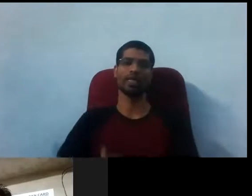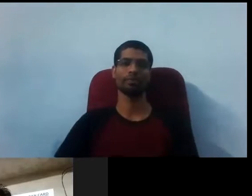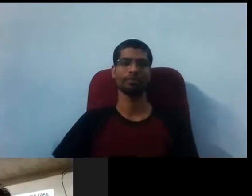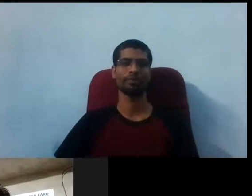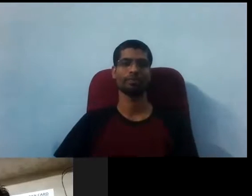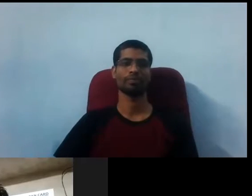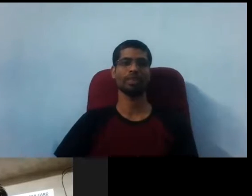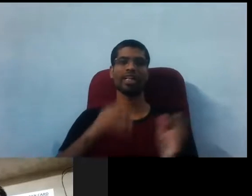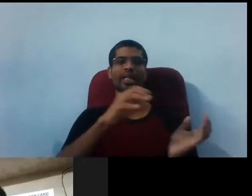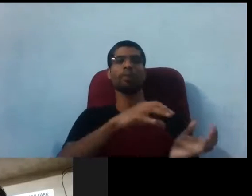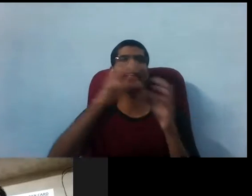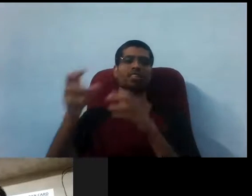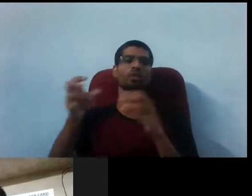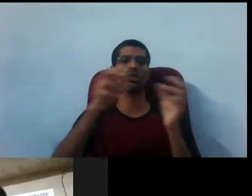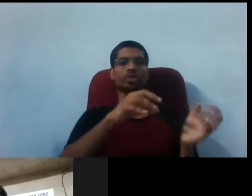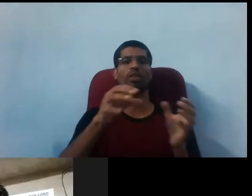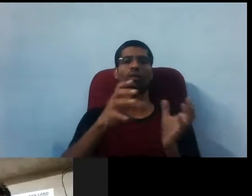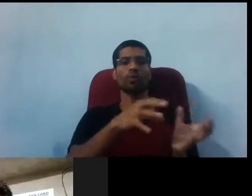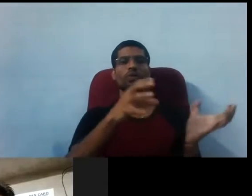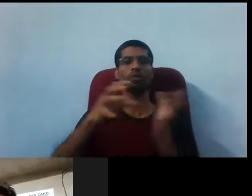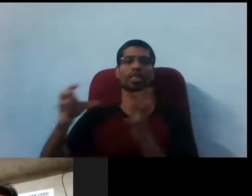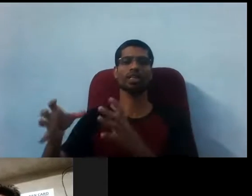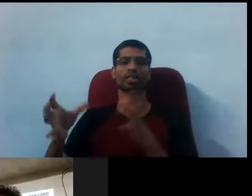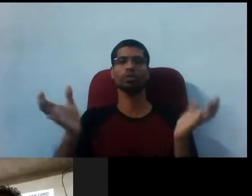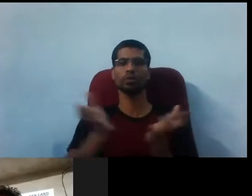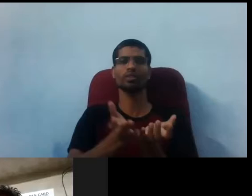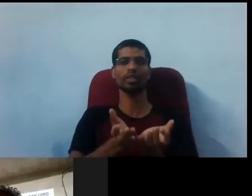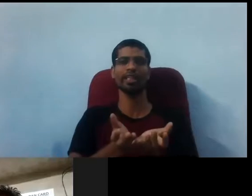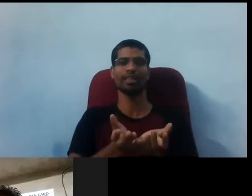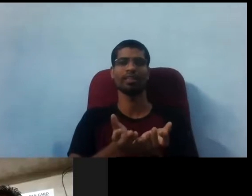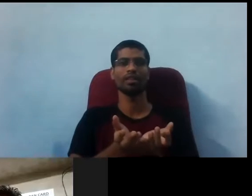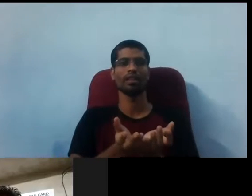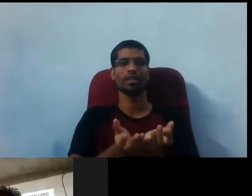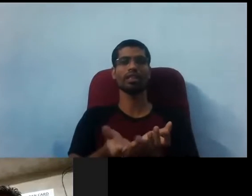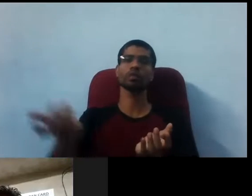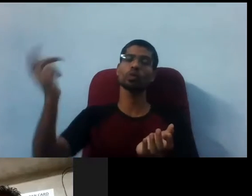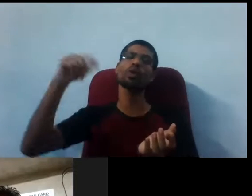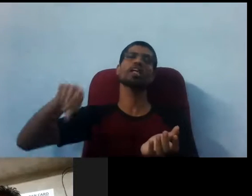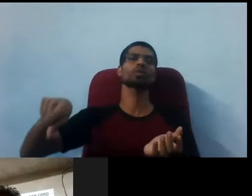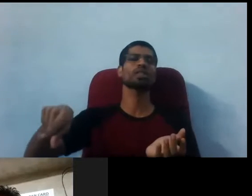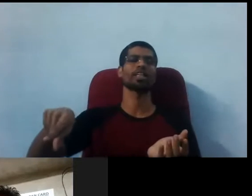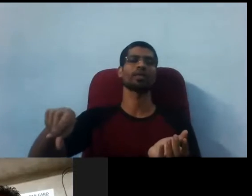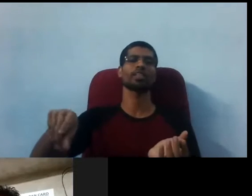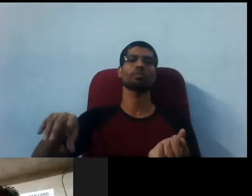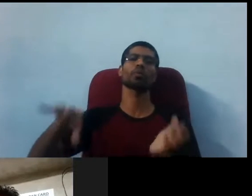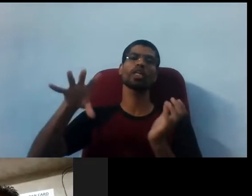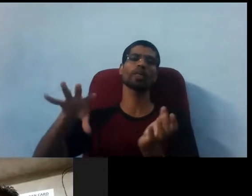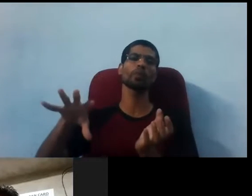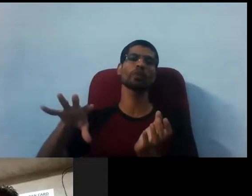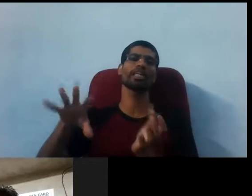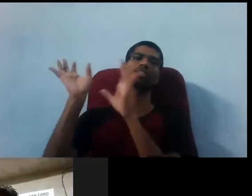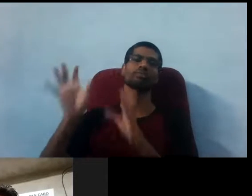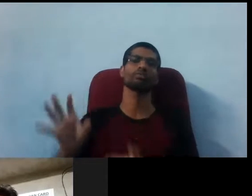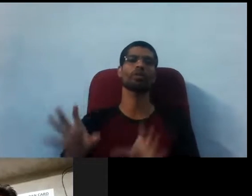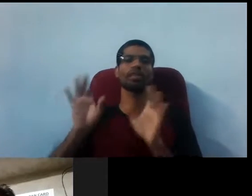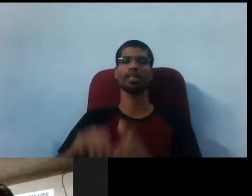शुद्ध करना, मतलब हैंड पिकिंग, इसके द्वारा उसके द्वारा आप लोग कुछ कुछ अलग करके तो शुद्ध तो किए हैं, लेकिन इसको दोबारा शुद्ध कर रहे हैं, मतलब पूरे के